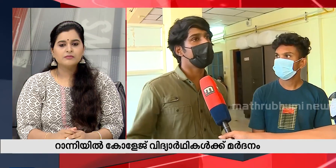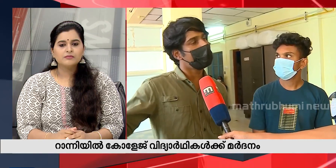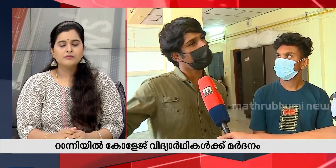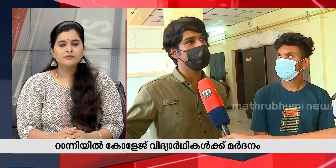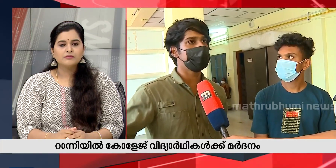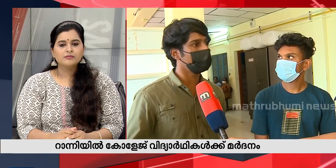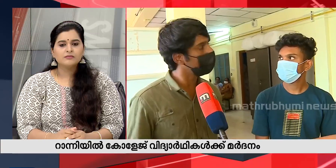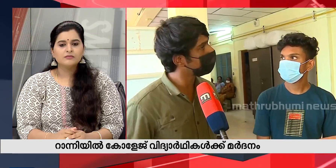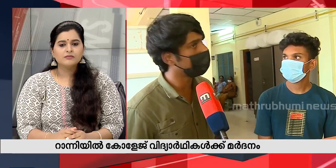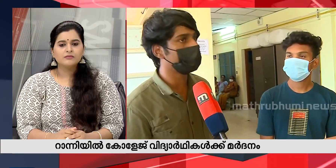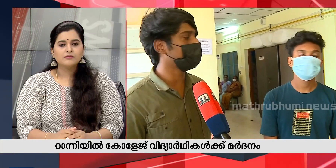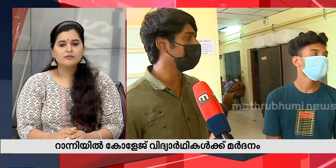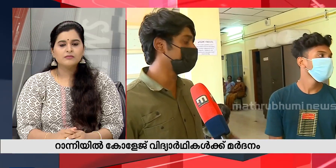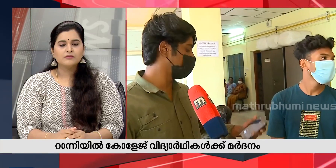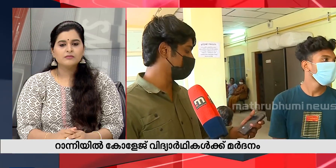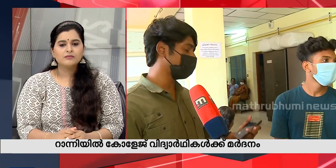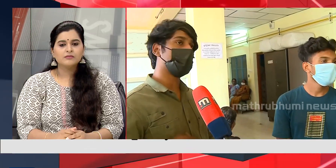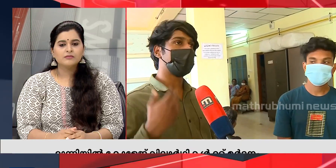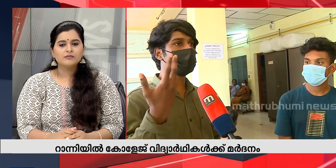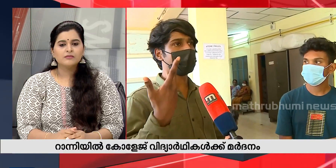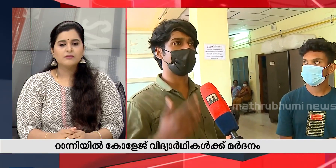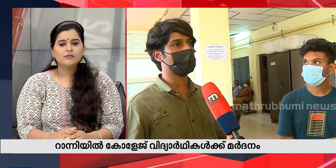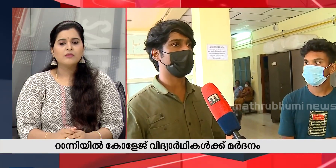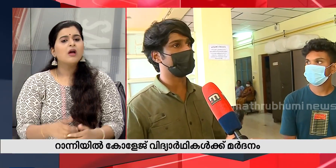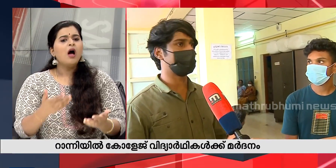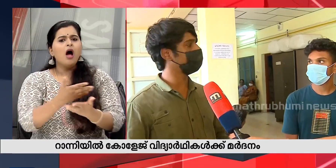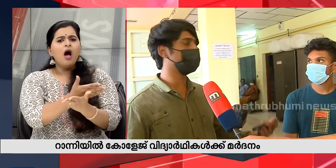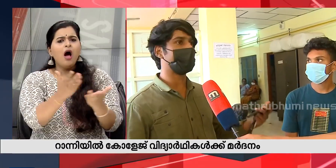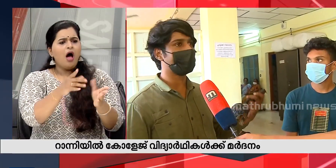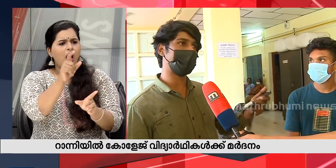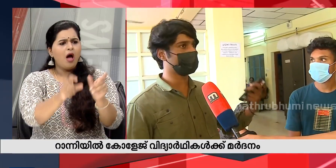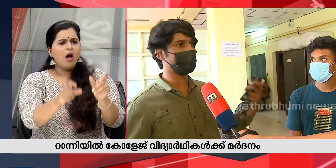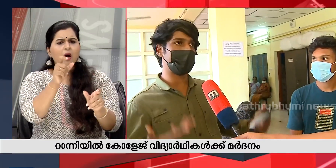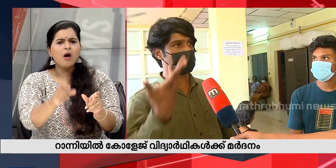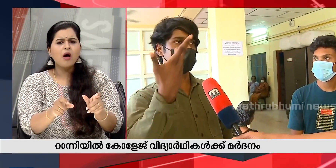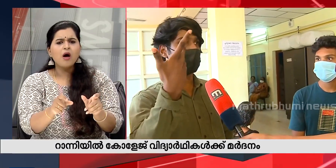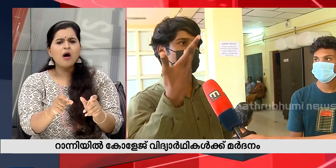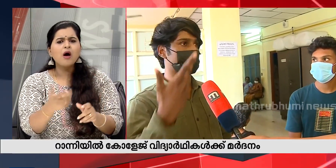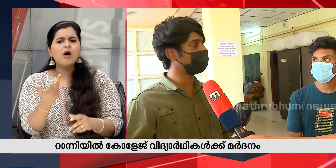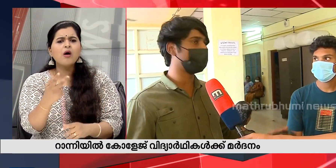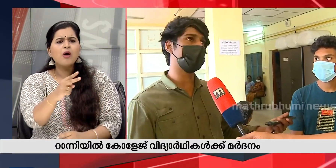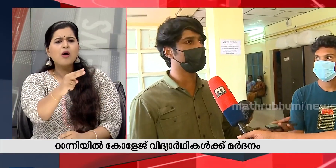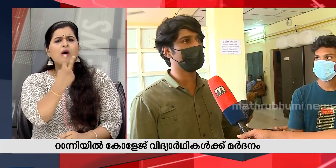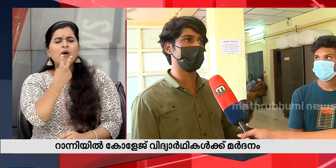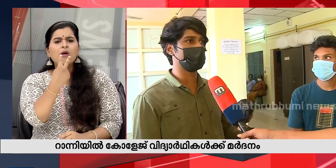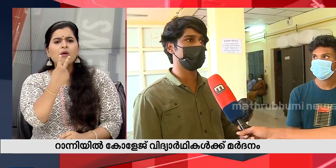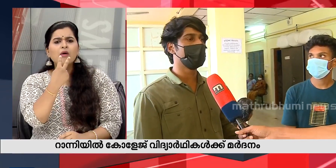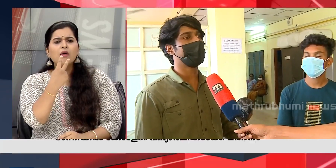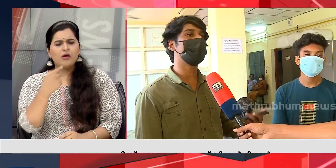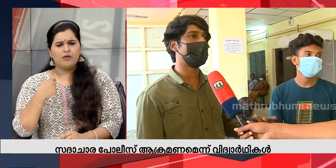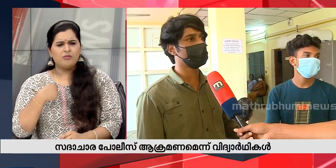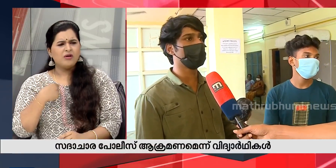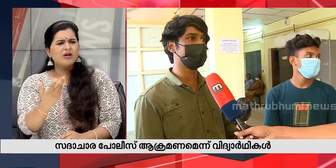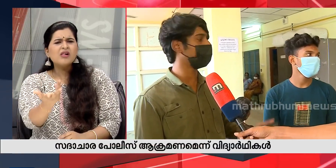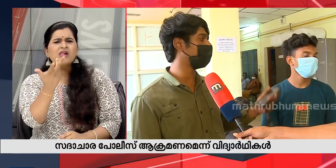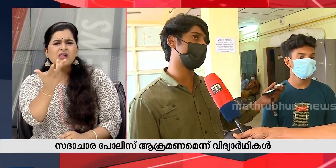അപ്പം എല്ലാവരും ഒരുമിച്ച് വെളിയിലോട്ട് തലയിട്ട് നോക്കിയപ്പോൾ ഇവൻ ചോദിച്ചു എന്തിനാ ഇങ്ങനെ കൈ കാണിച്ചത്, എന്നോട് ചോദിച്ചു അറിയാവുന്ന ഇങ്ങനെ കൈ കാണിച്ചു ഇങ്ങനെയാണ് ചോദിച്ചത്. അത് ആ വീഡിയോക്കത് അവർ പറയുന്നുണ്ട്